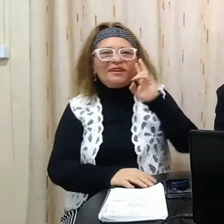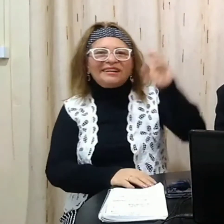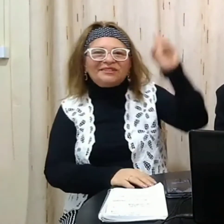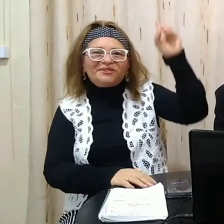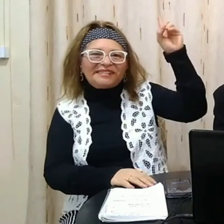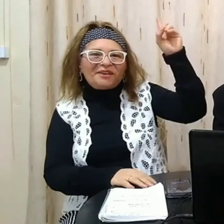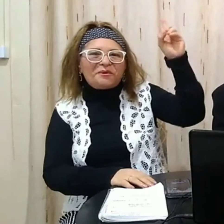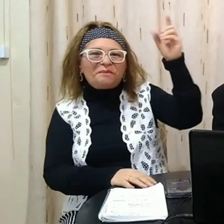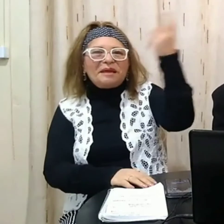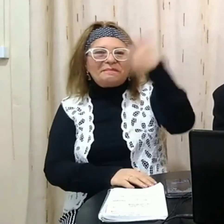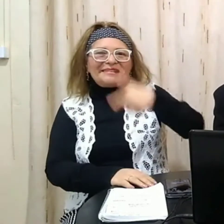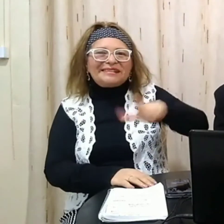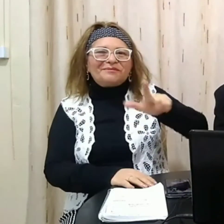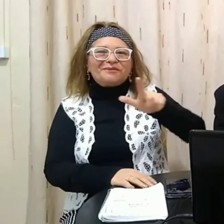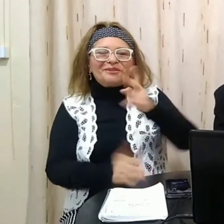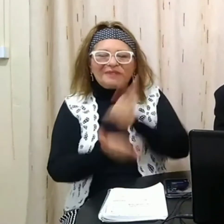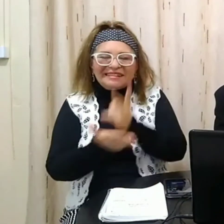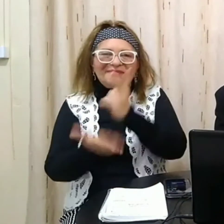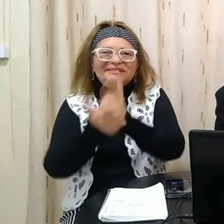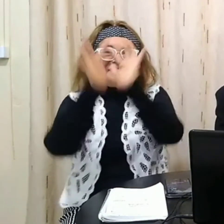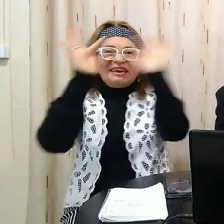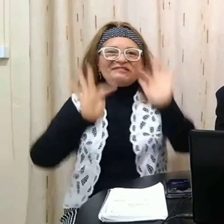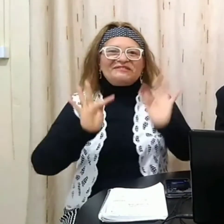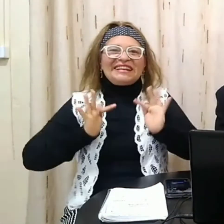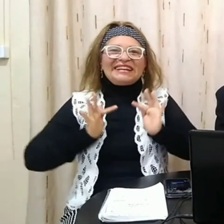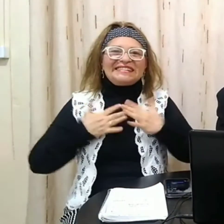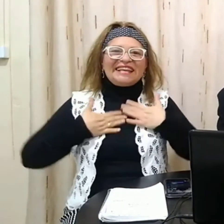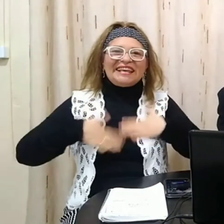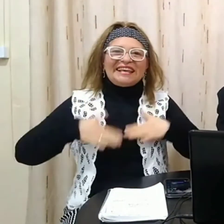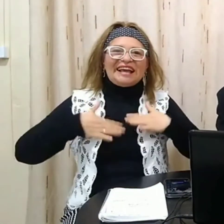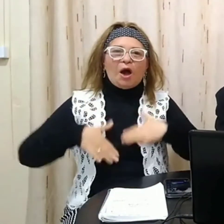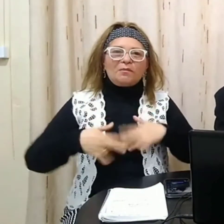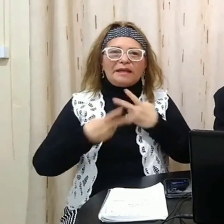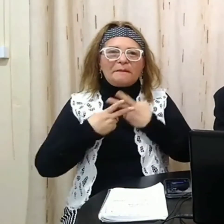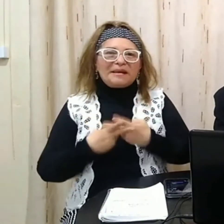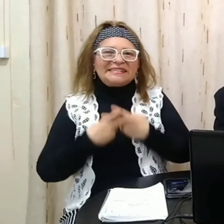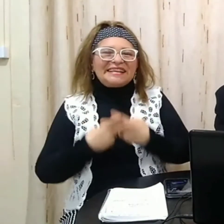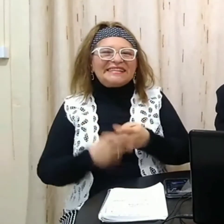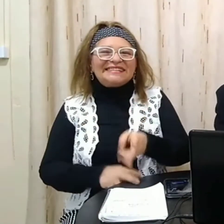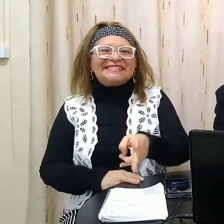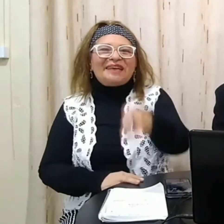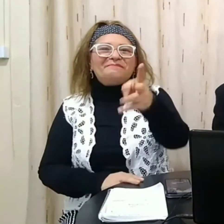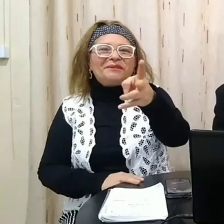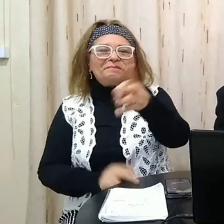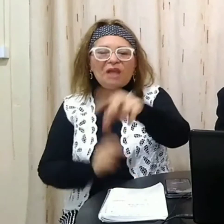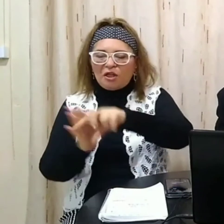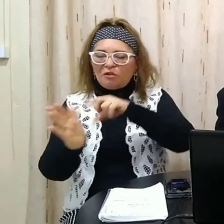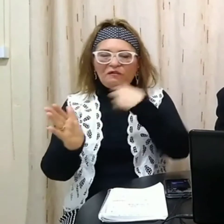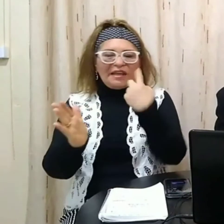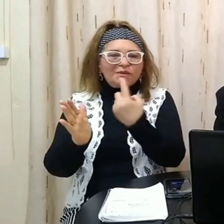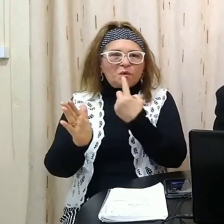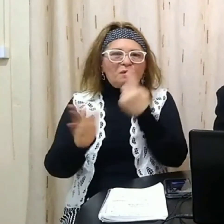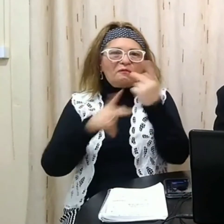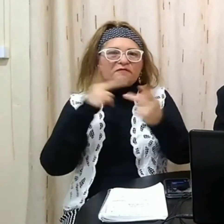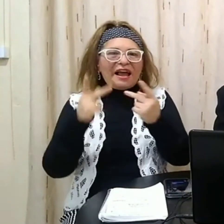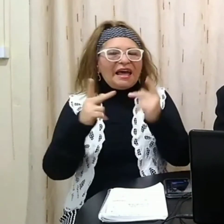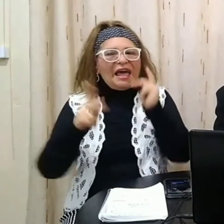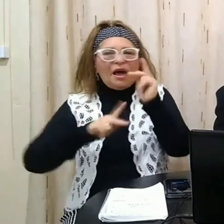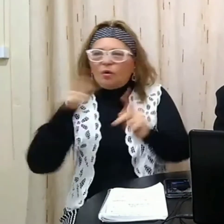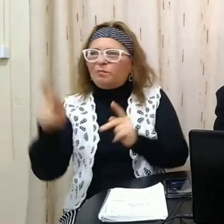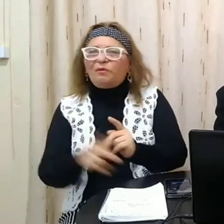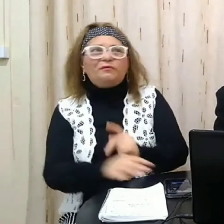continuar assim, não ficar impaciente. Mas ainda no verso 1, diz que o povo, vendo que